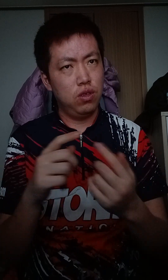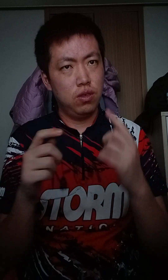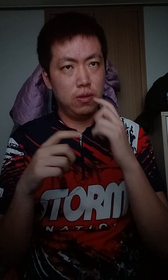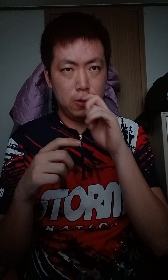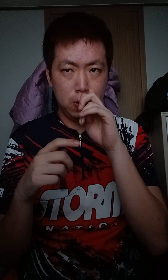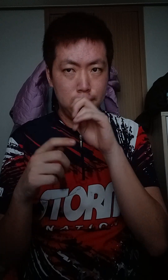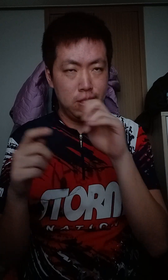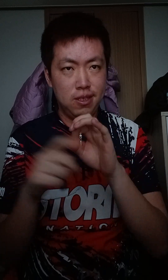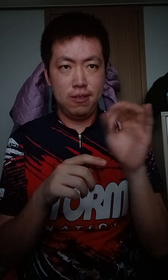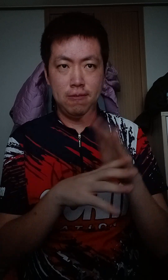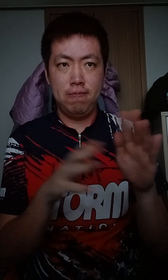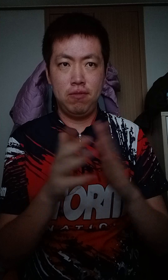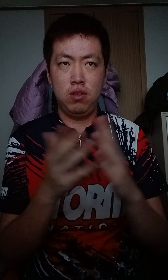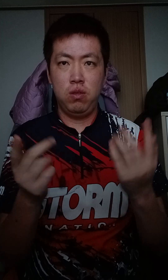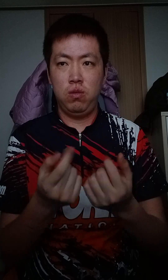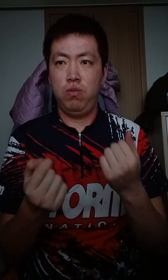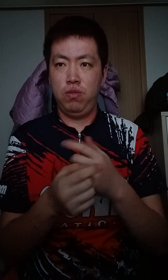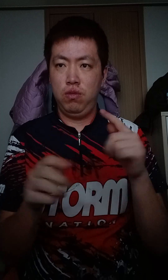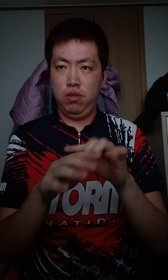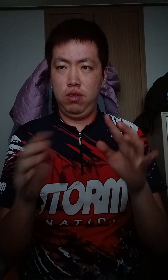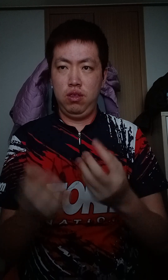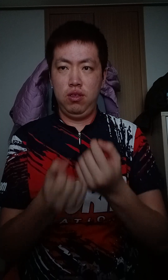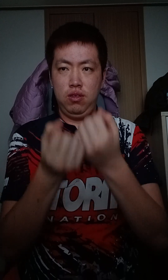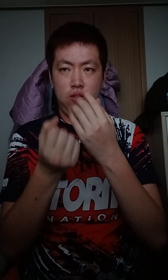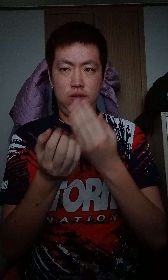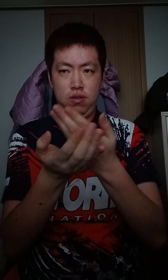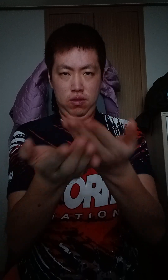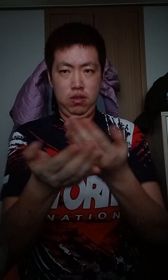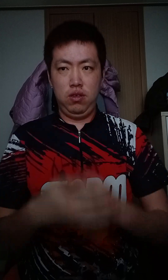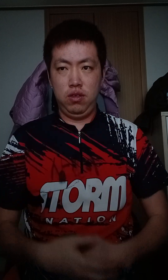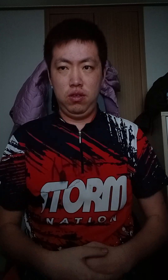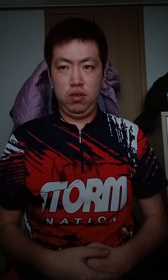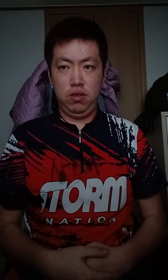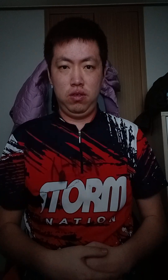받은 상태였습니다. 안서연 기자가 취재했습니다.